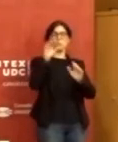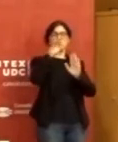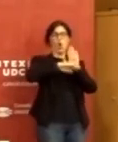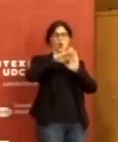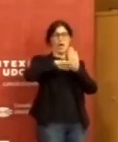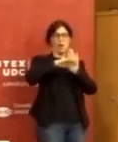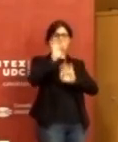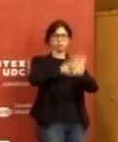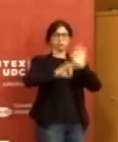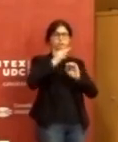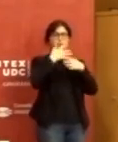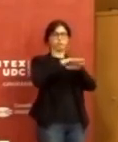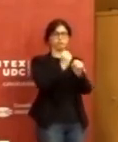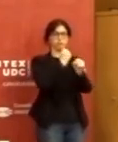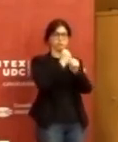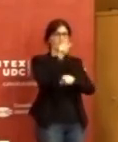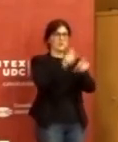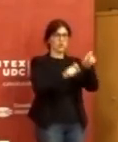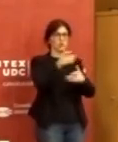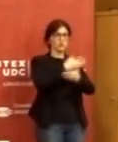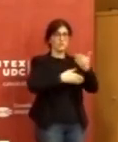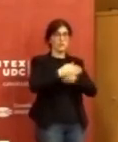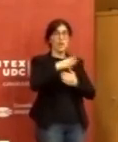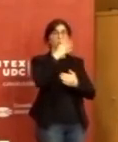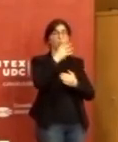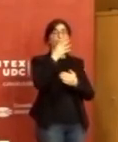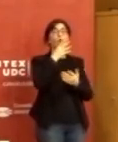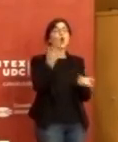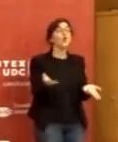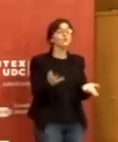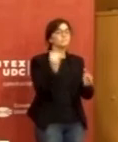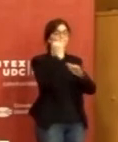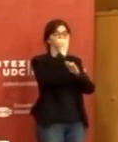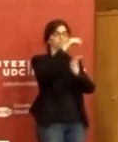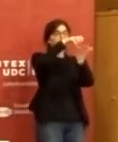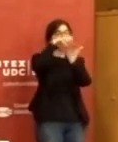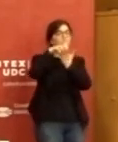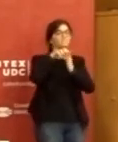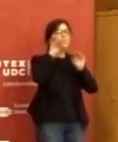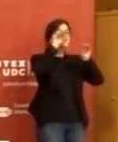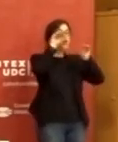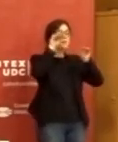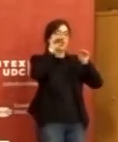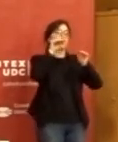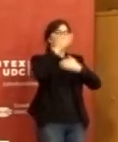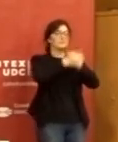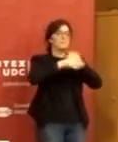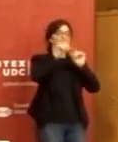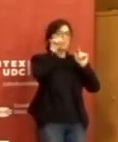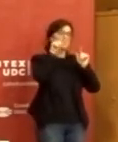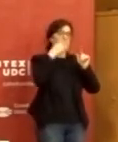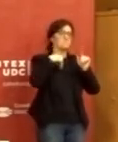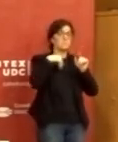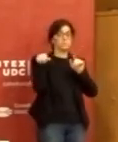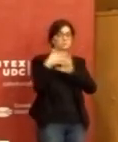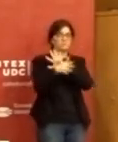discapacidad, precisamente porque la mayoría de las instituciones que formaban a personas con discapacidad era también en manualidades, este tipo de